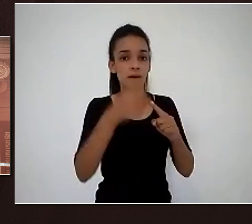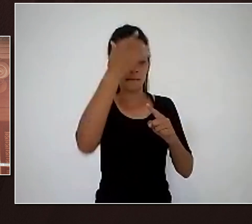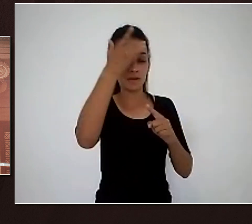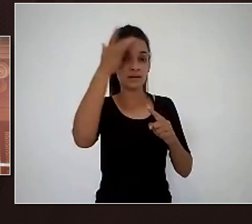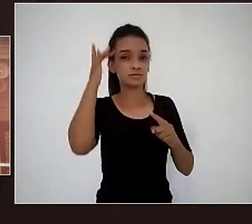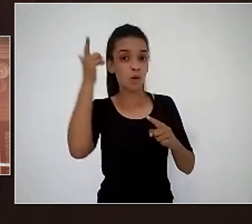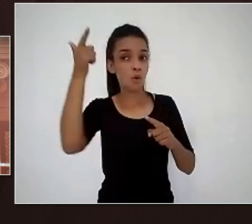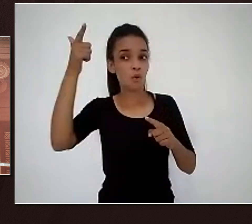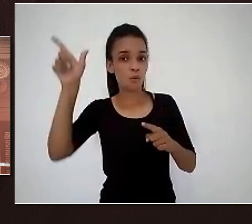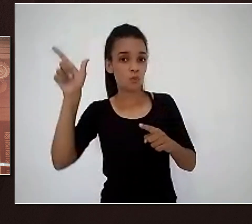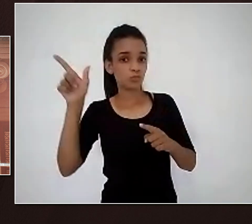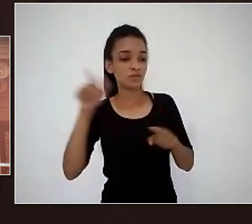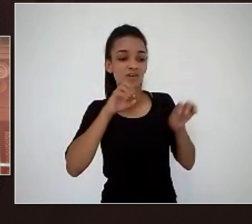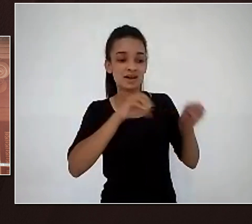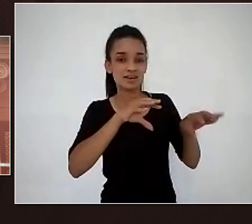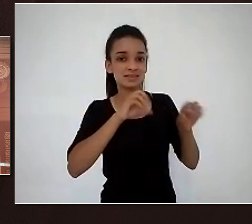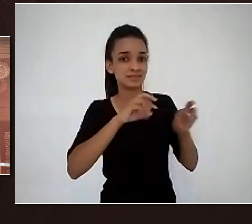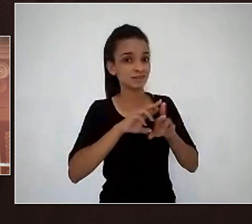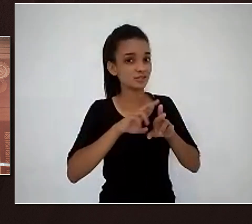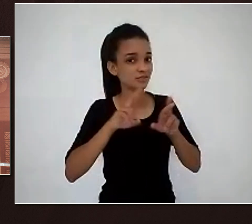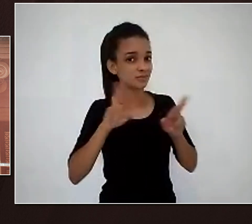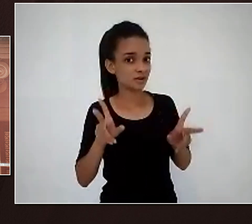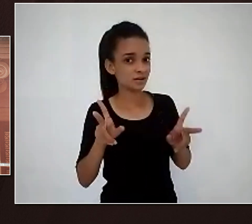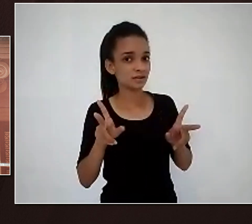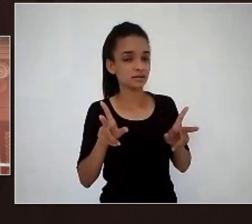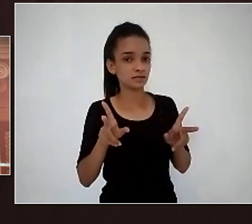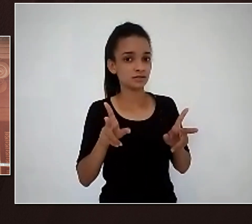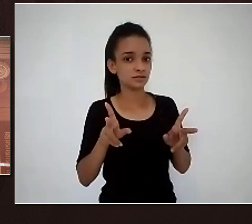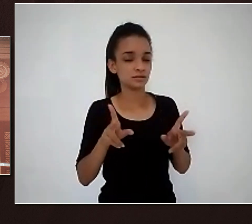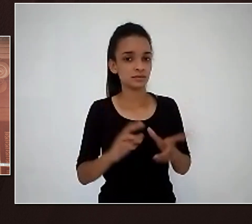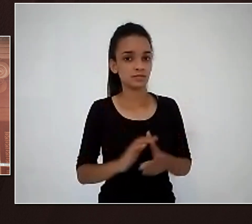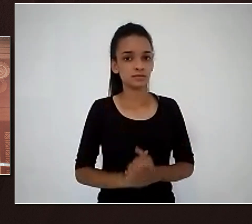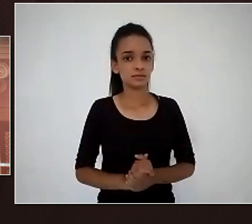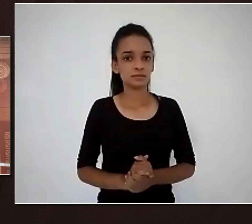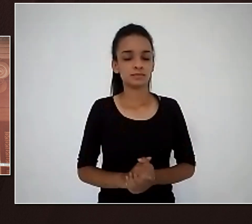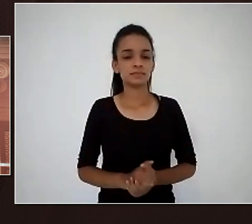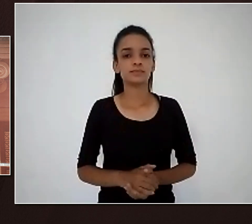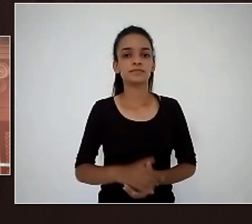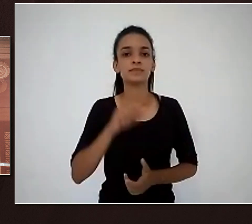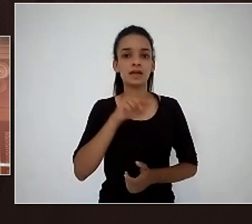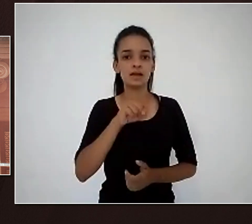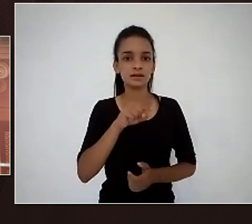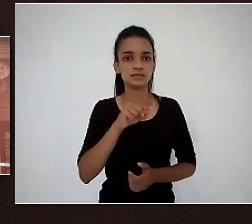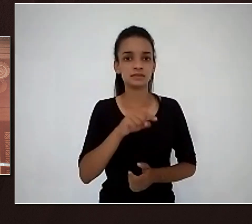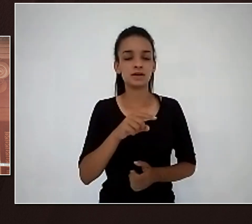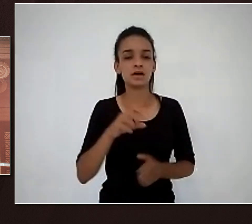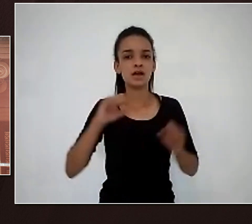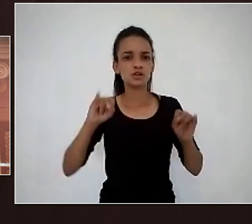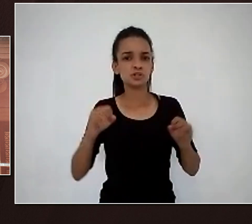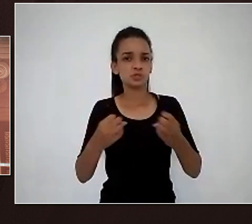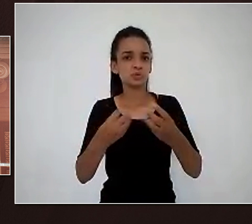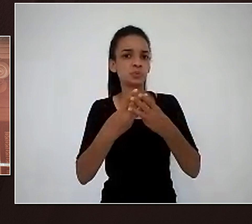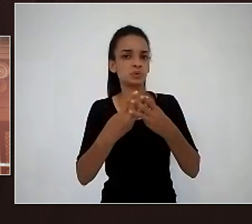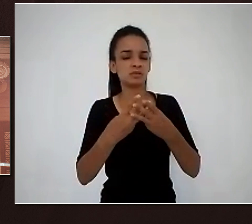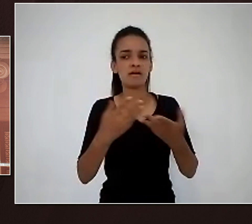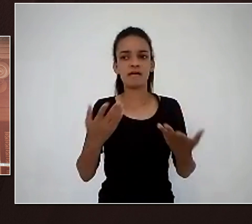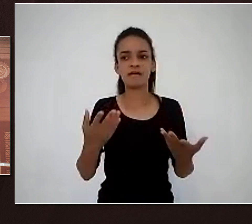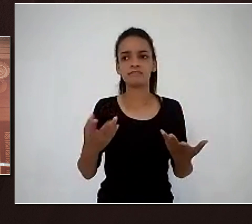irmãos, são justamente, né, mitos,